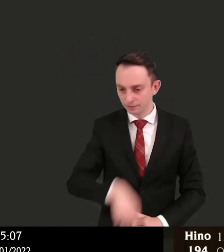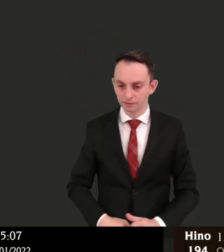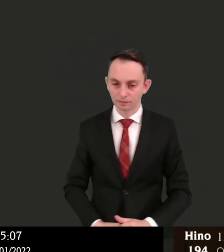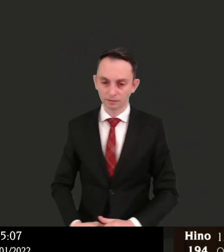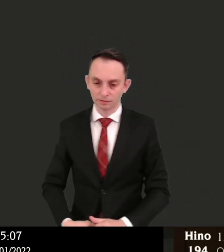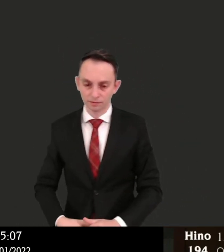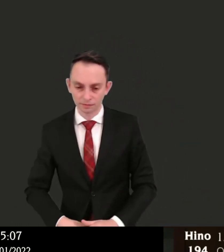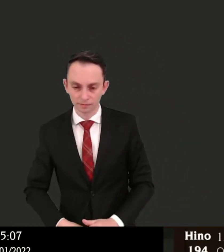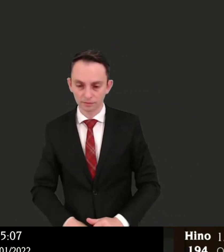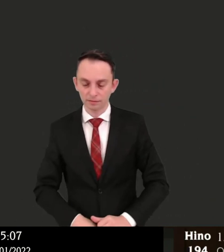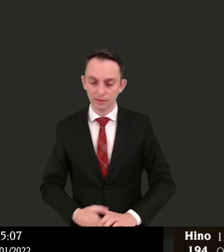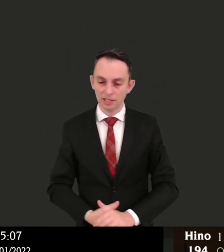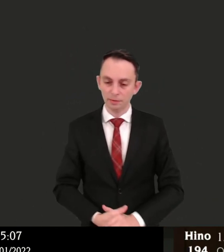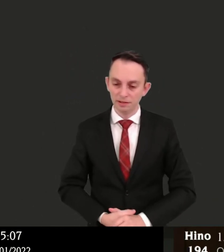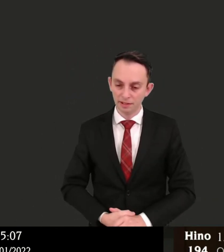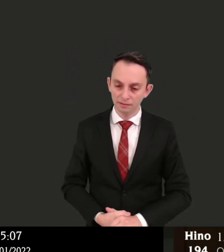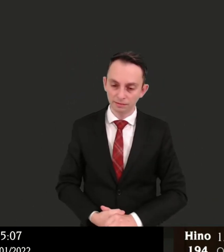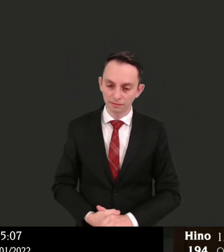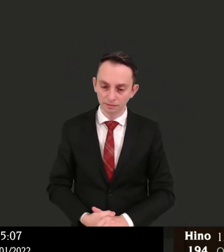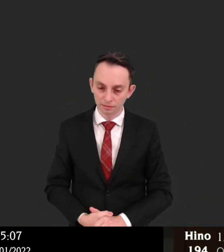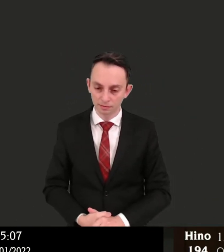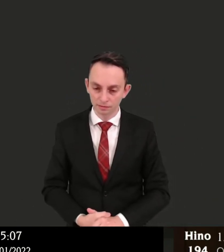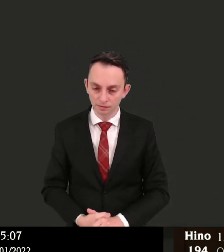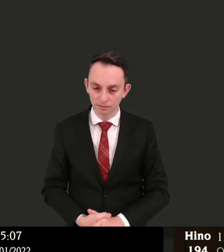Cento e 94.